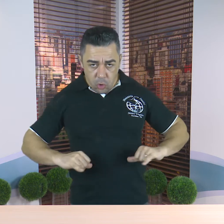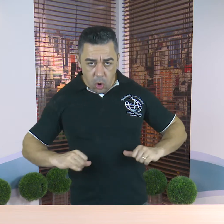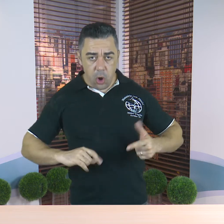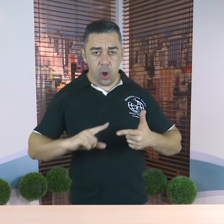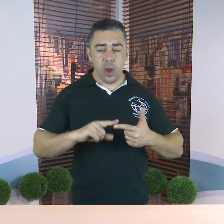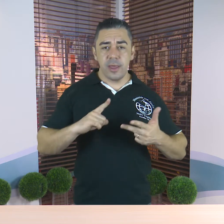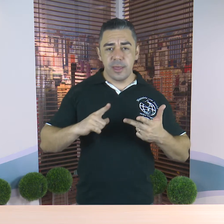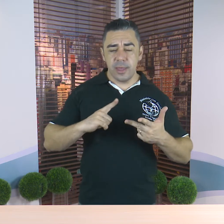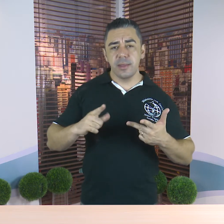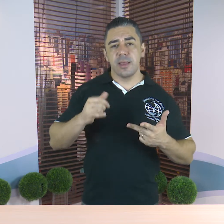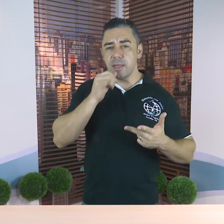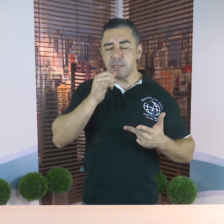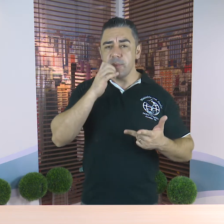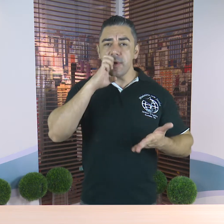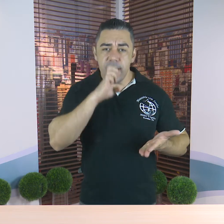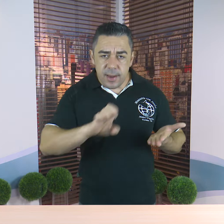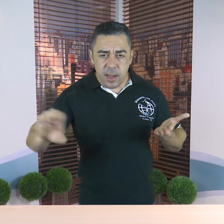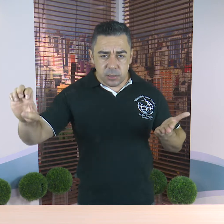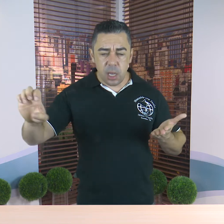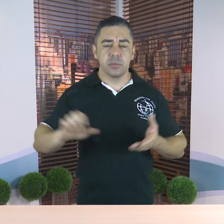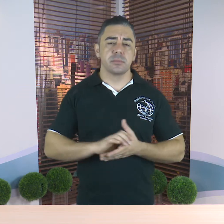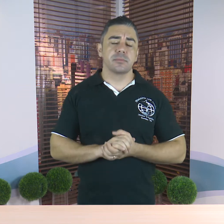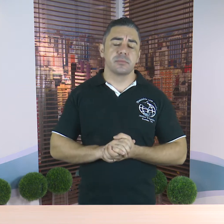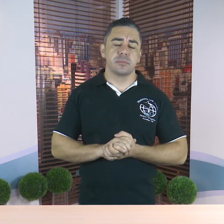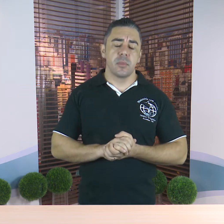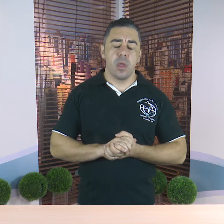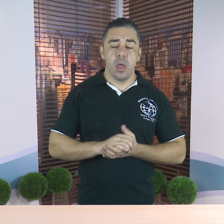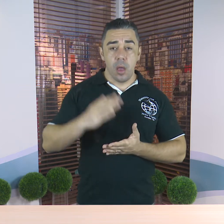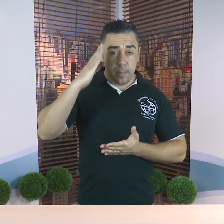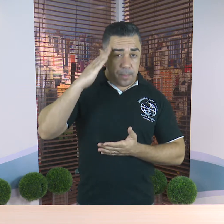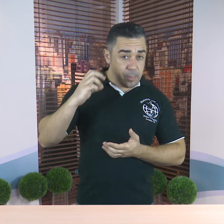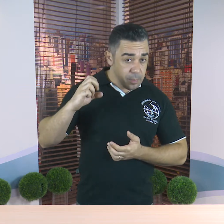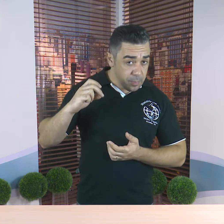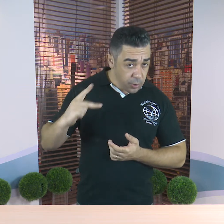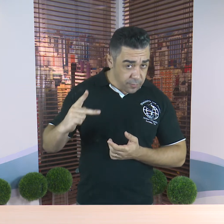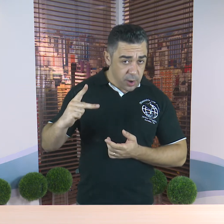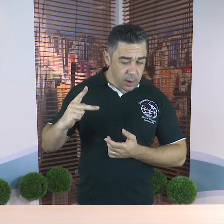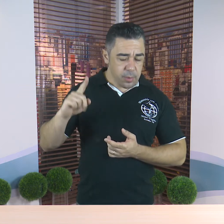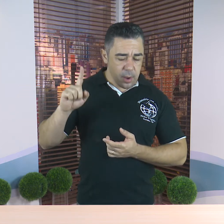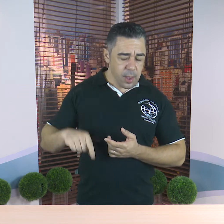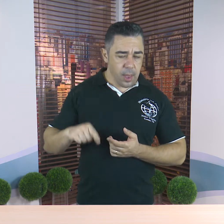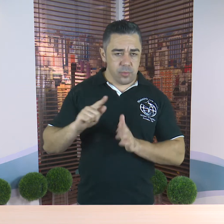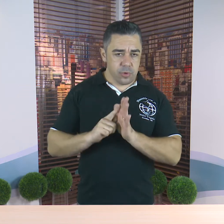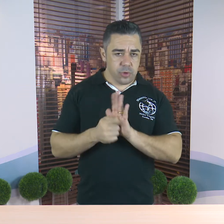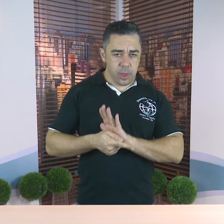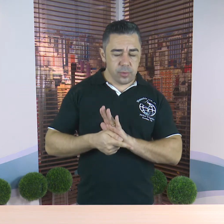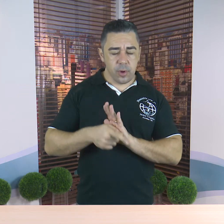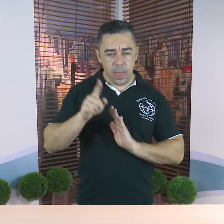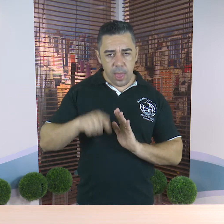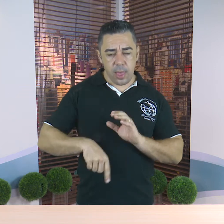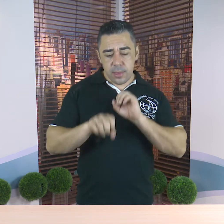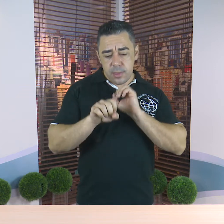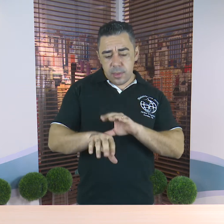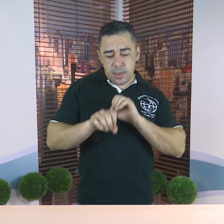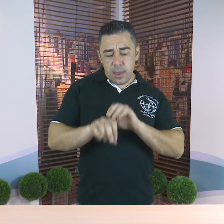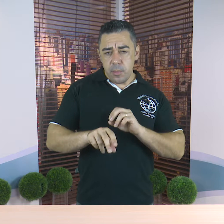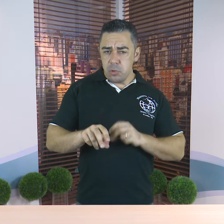Eclesiastes. O provérbio é um gênero literário. Trata-se de um ensinamento formulado em 2 ou 3